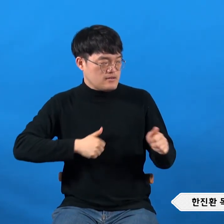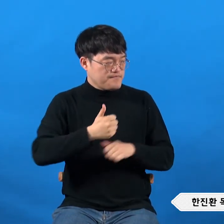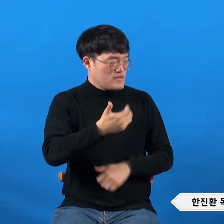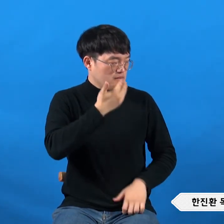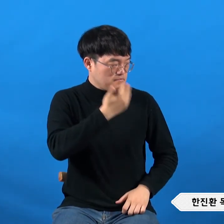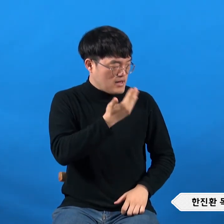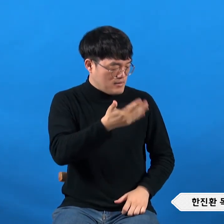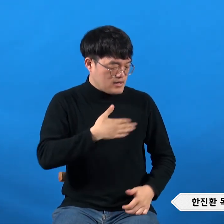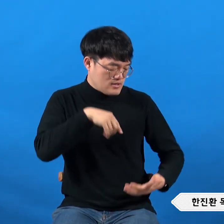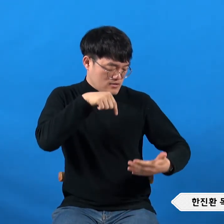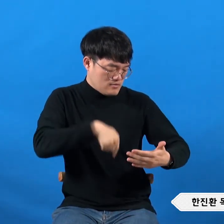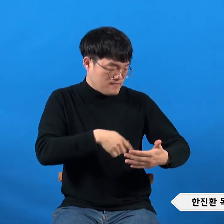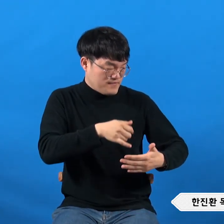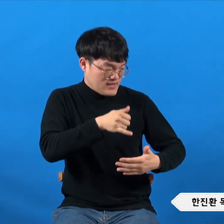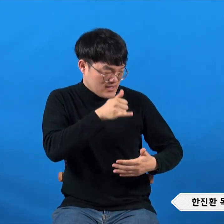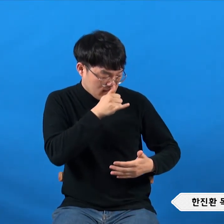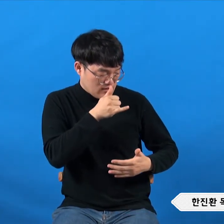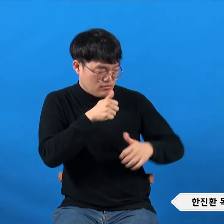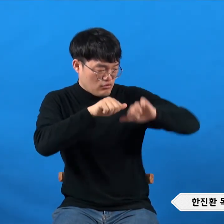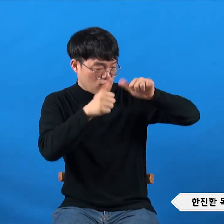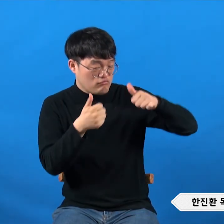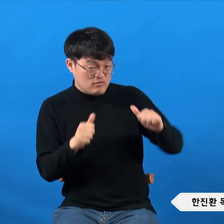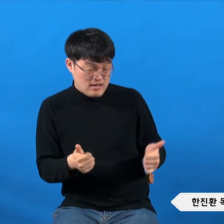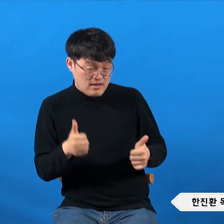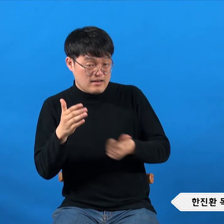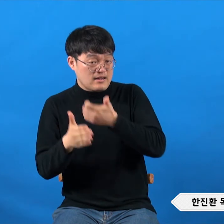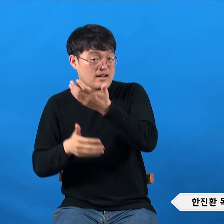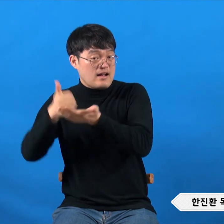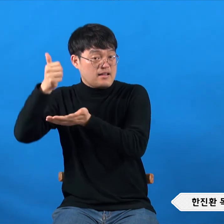내 속에 있는 심층적인 우상, 그걸 그냥